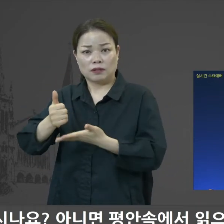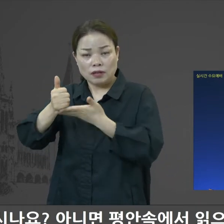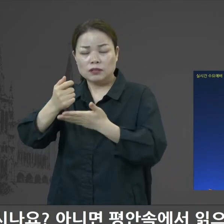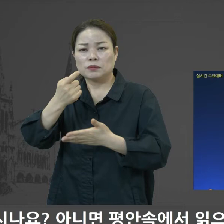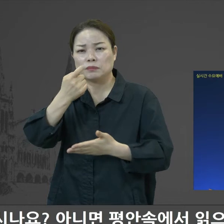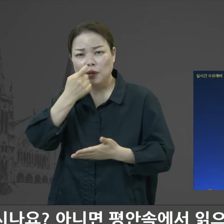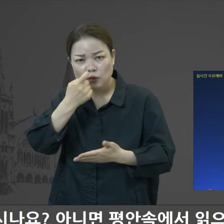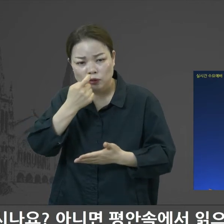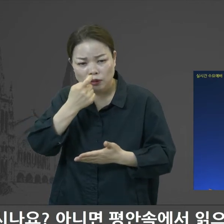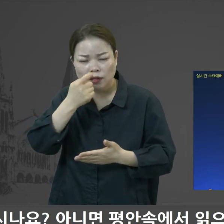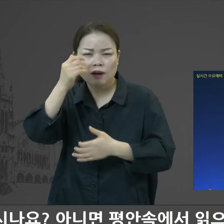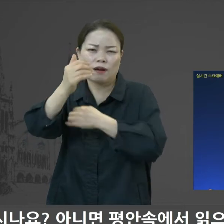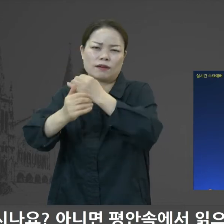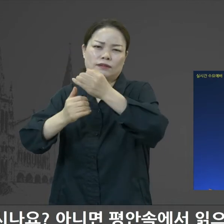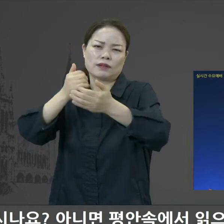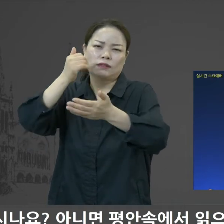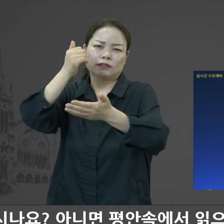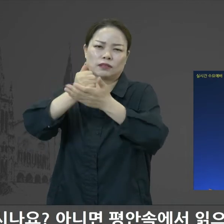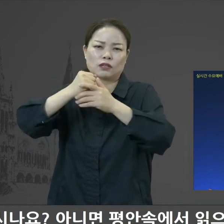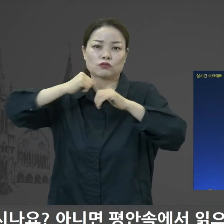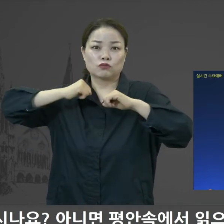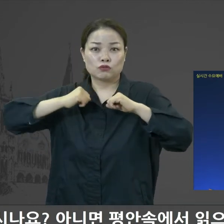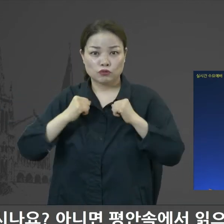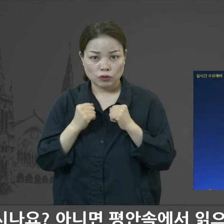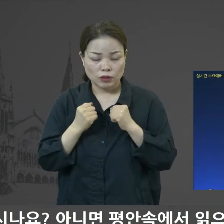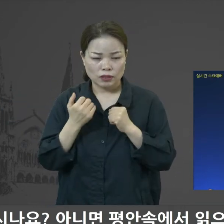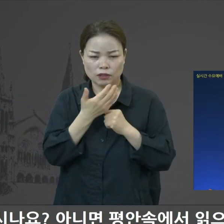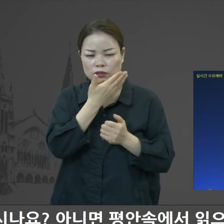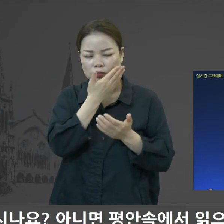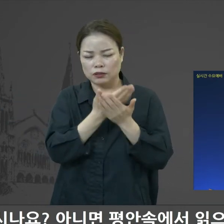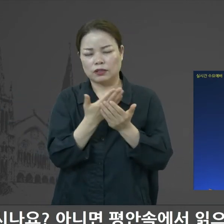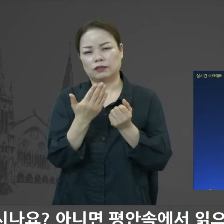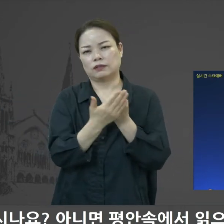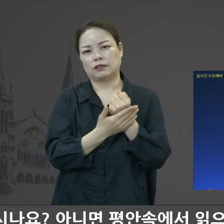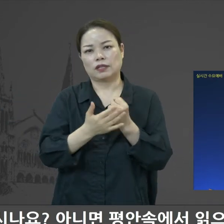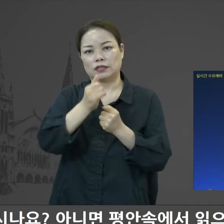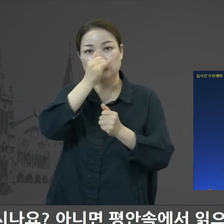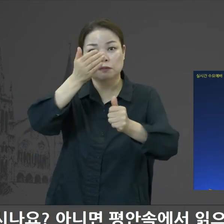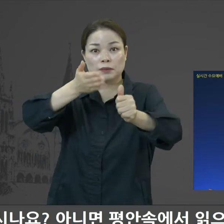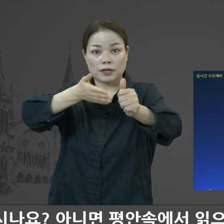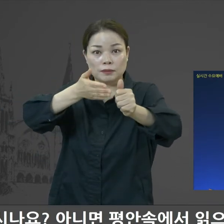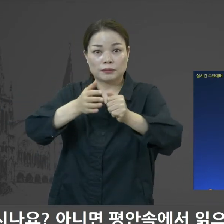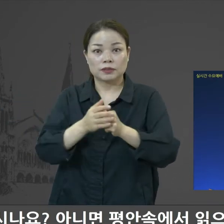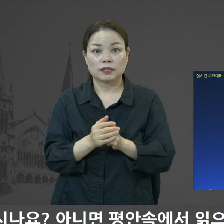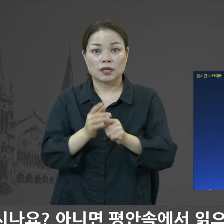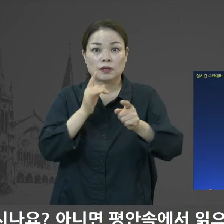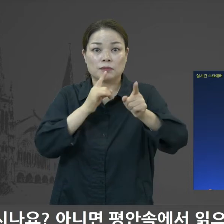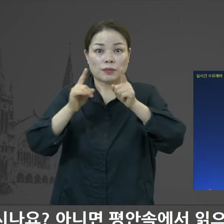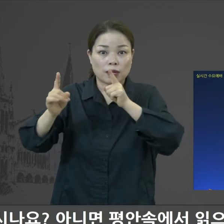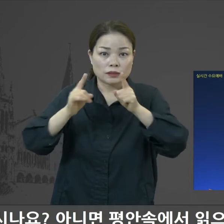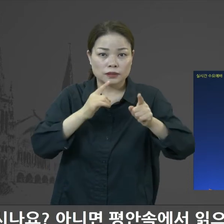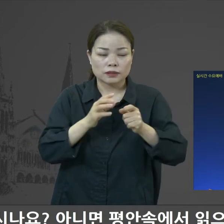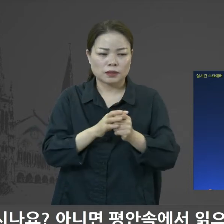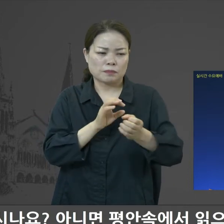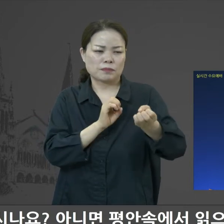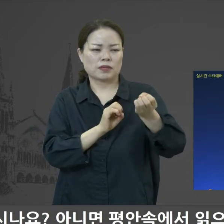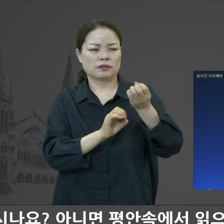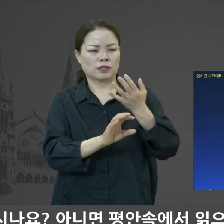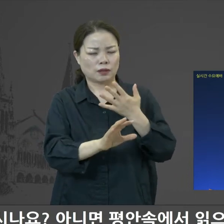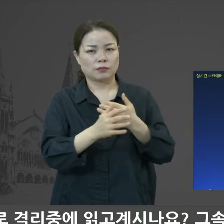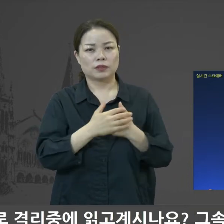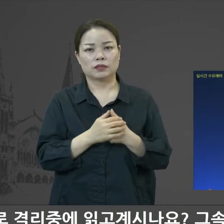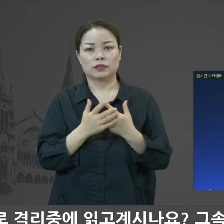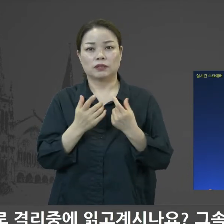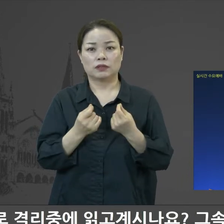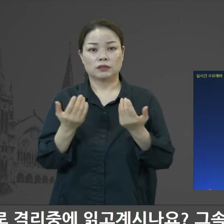배우시고 그 속에서 하나님께 순종할 수 있는 귀한 은혜가 있기를 간절히 소망합니다. 이 말씀에 반응하면